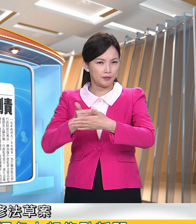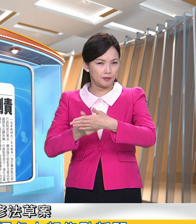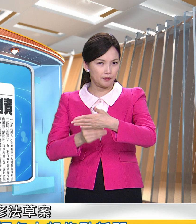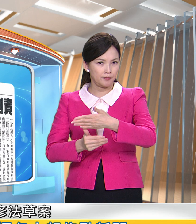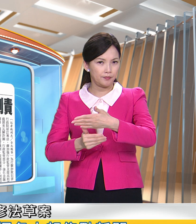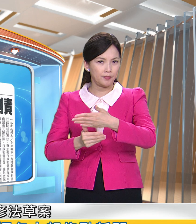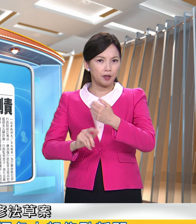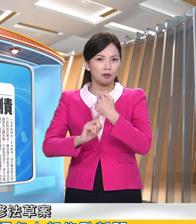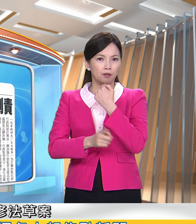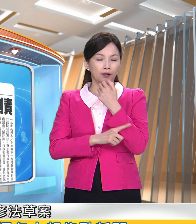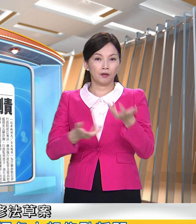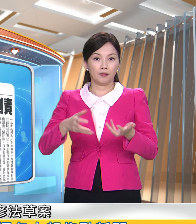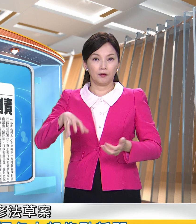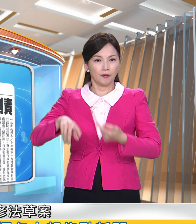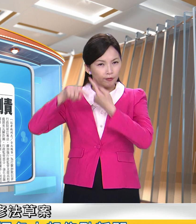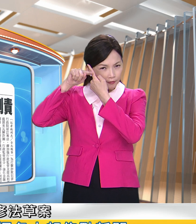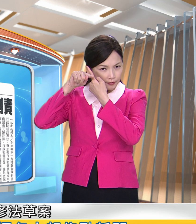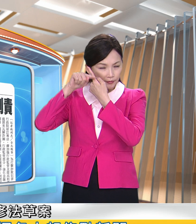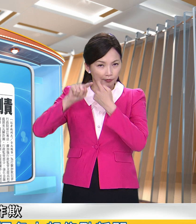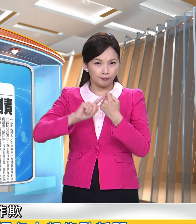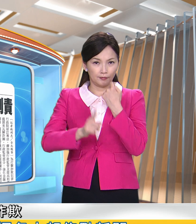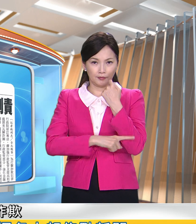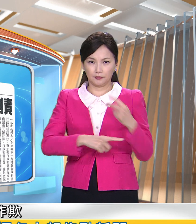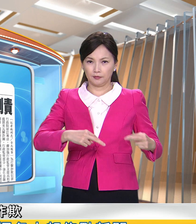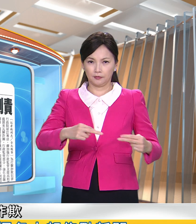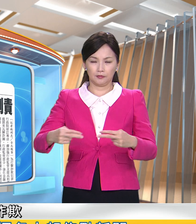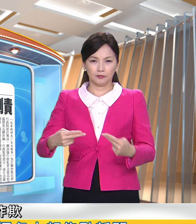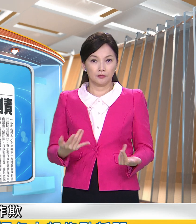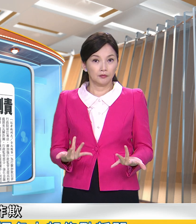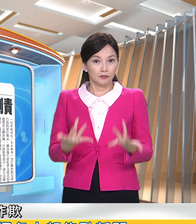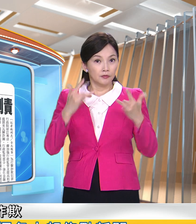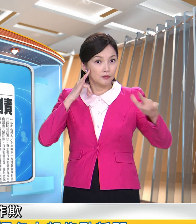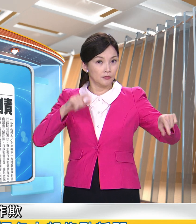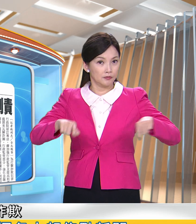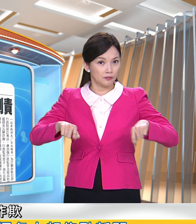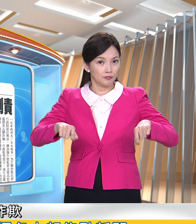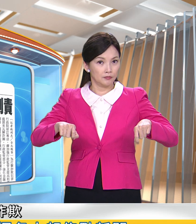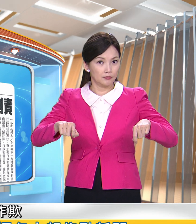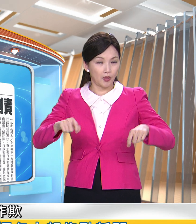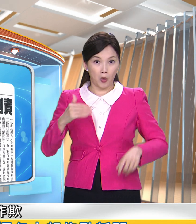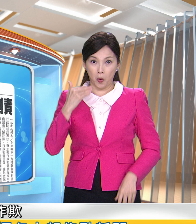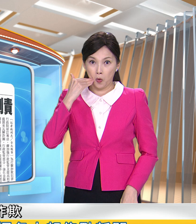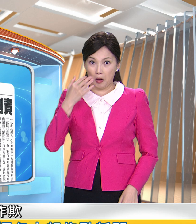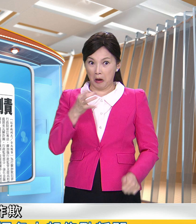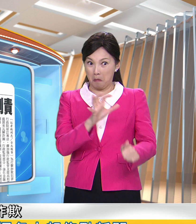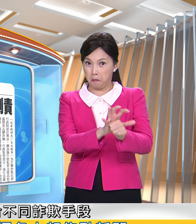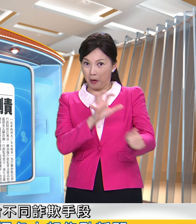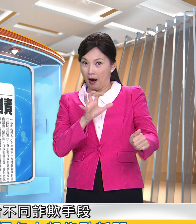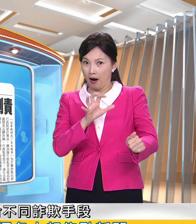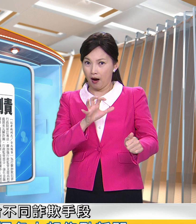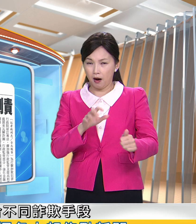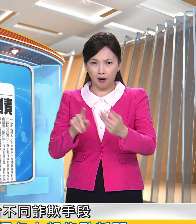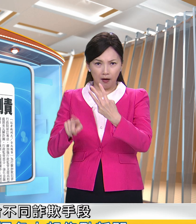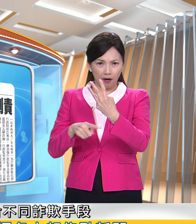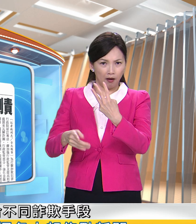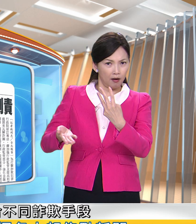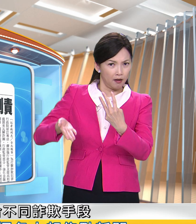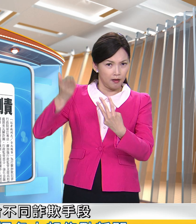拟修法草案，如果犯下了高额诈欺或是3人以上复合